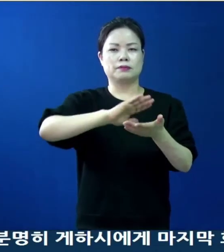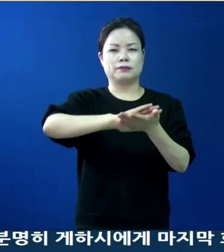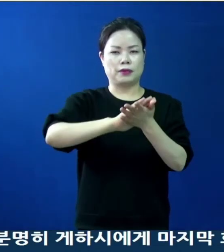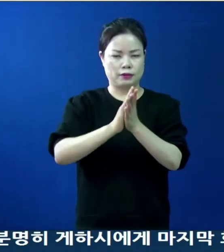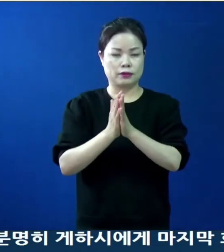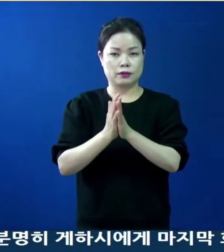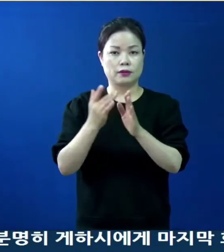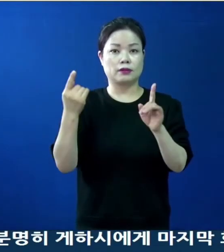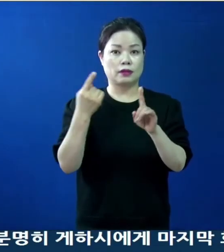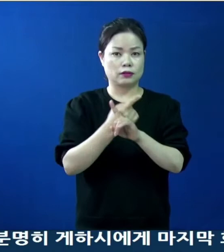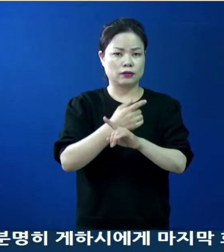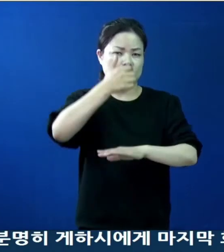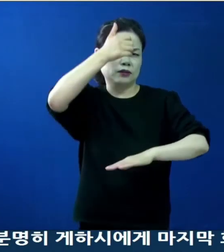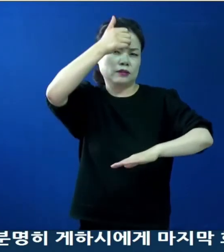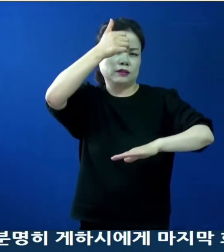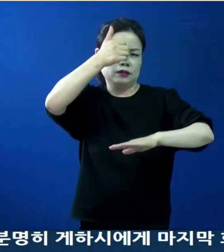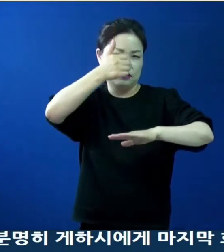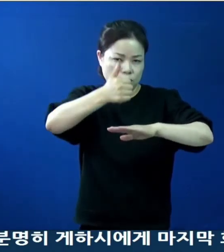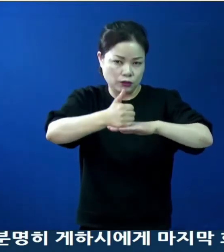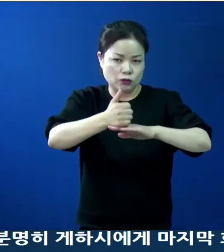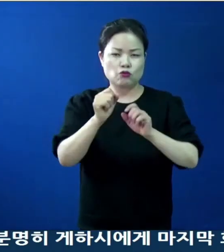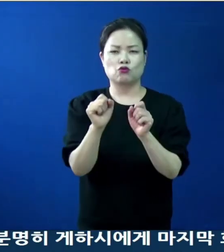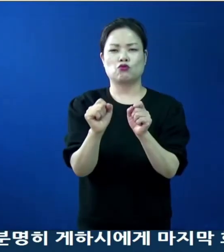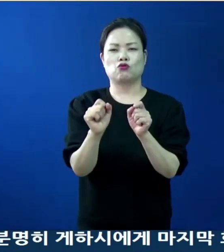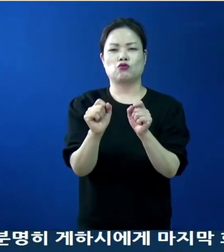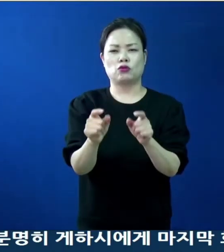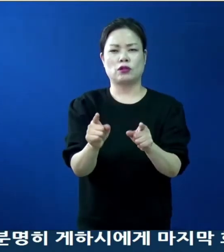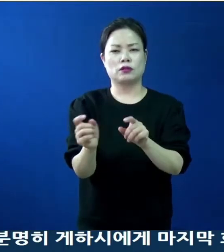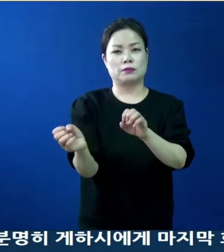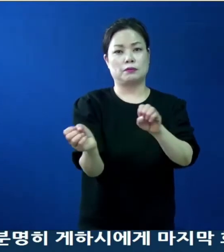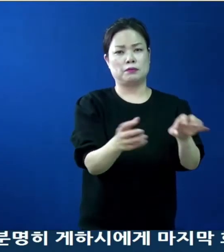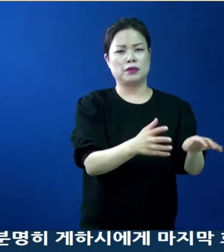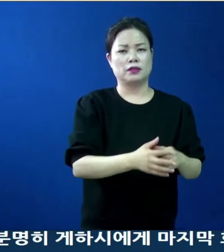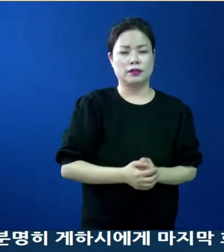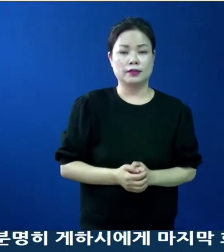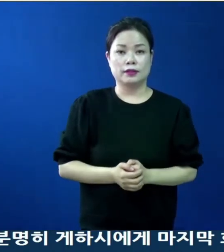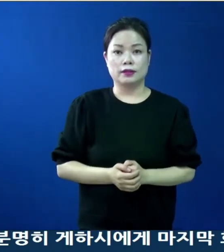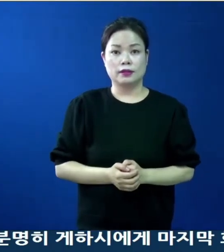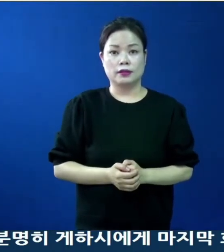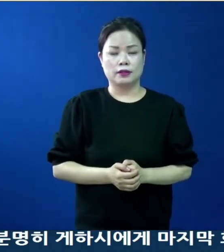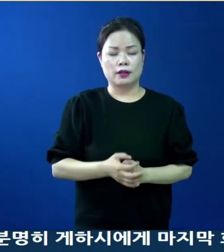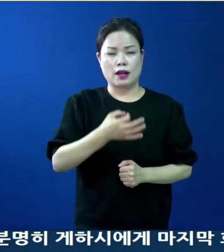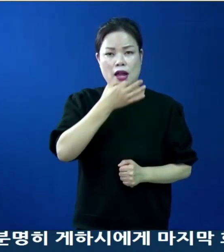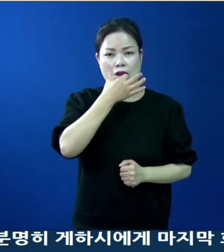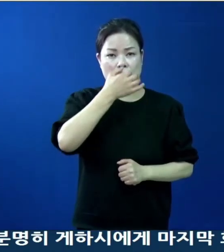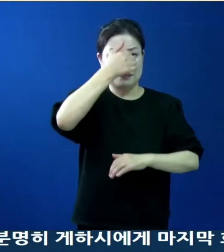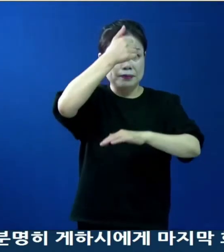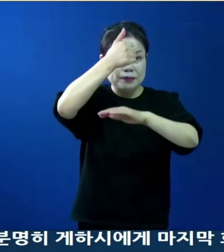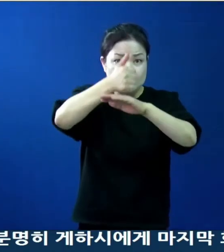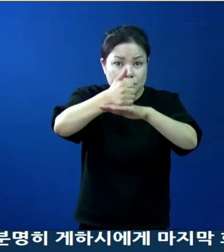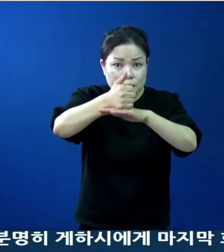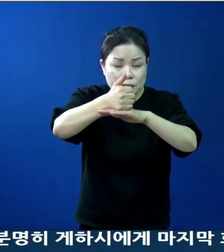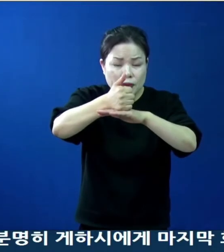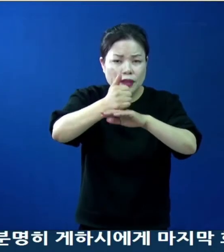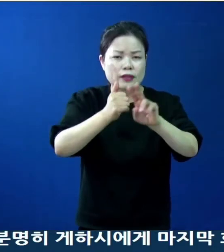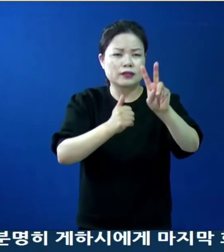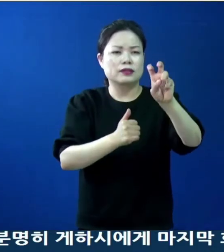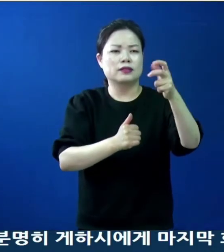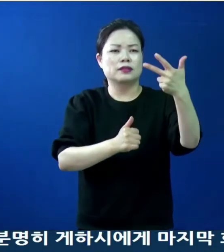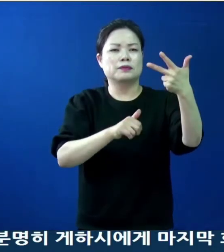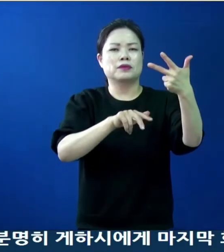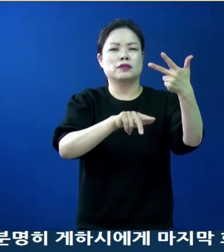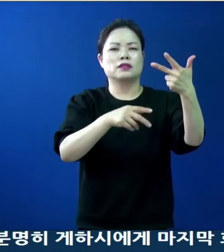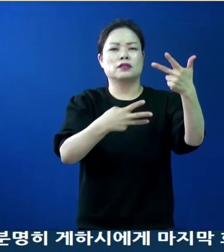것입니다. 이 최후의 기회를 저버렸다는 겁니다. 그래서 탐욕의 결과, 결국 여러분 27절에